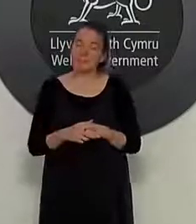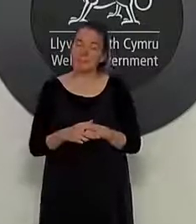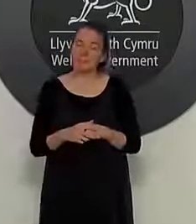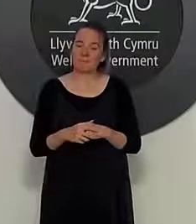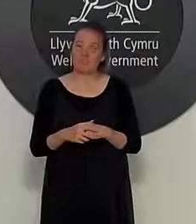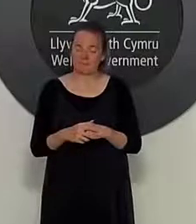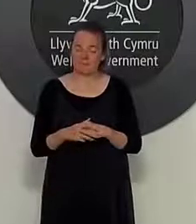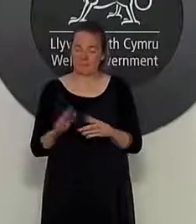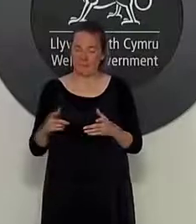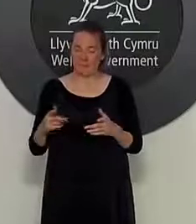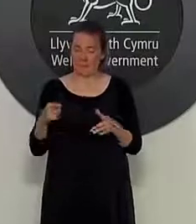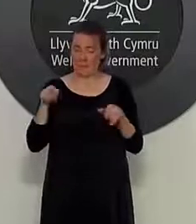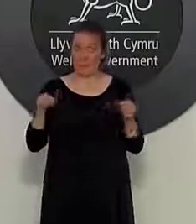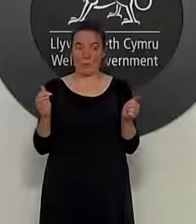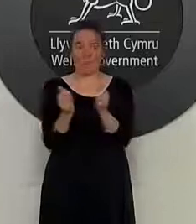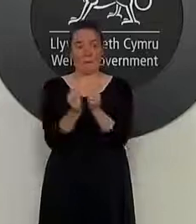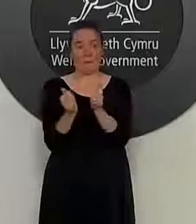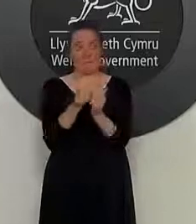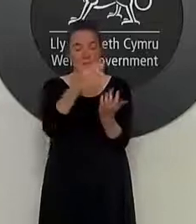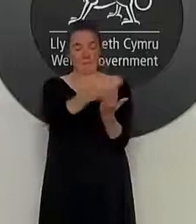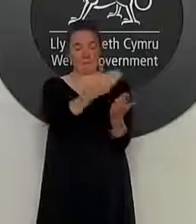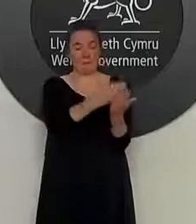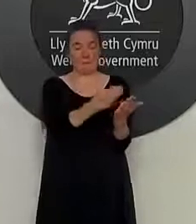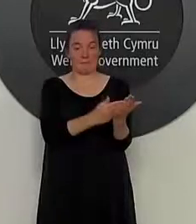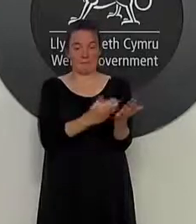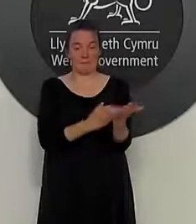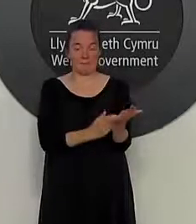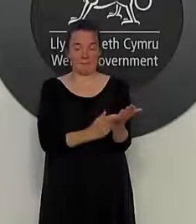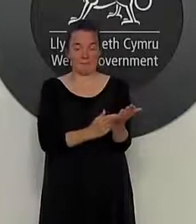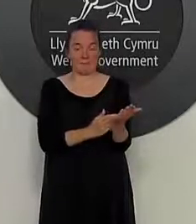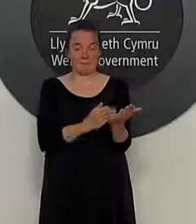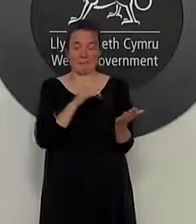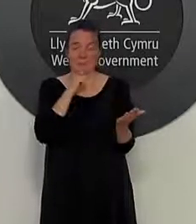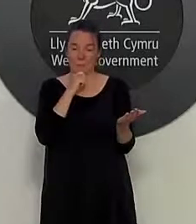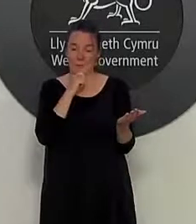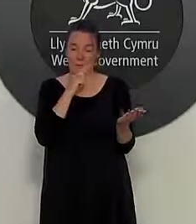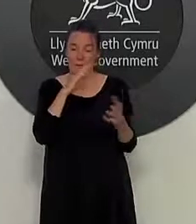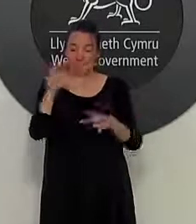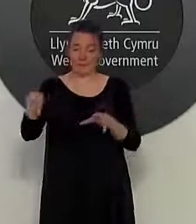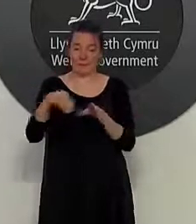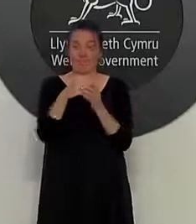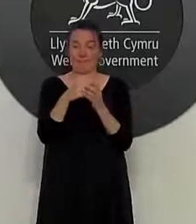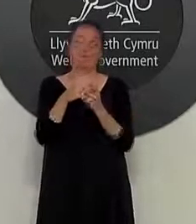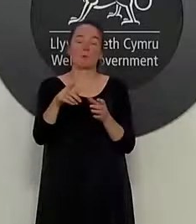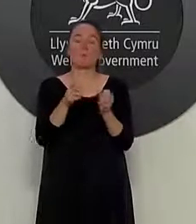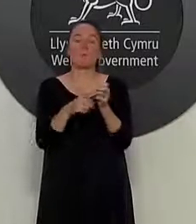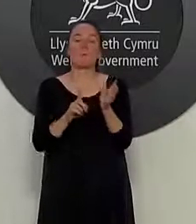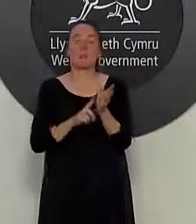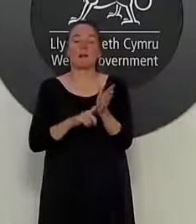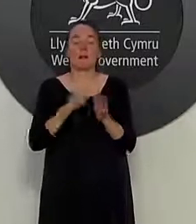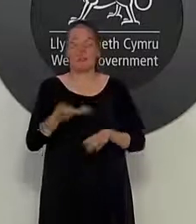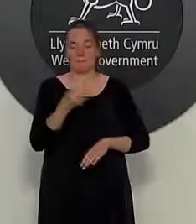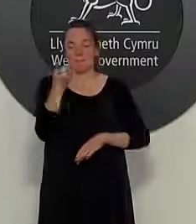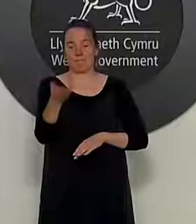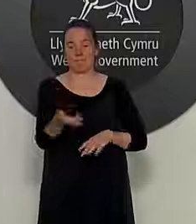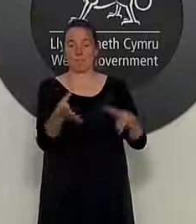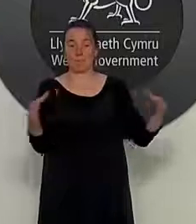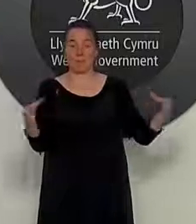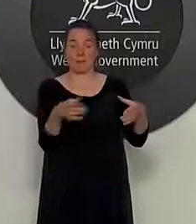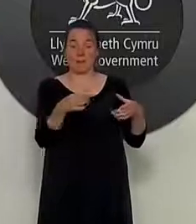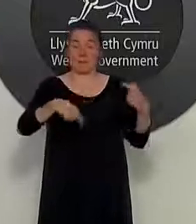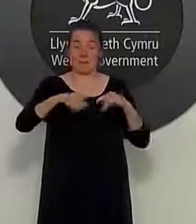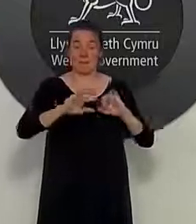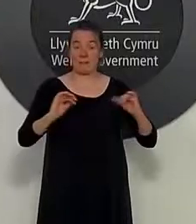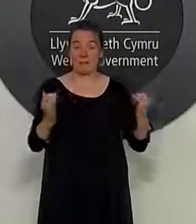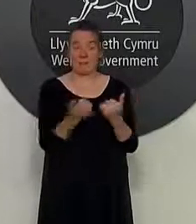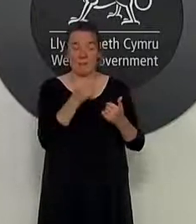y cytundeb mewn i'r manylion sydd mynd I fod ar wyneb y bil ni'n mynd I roi o flaen y Senedd, ond rhywbryd